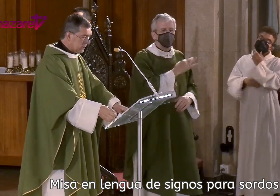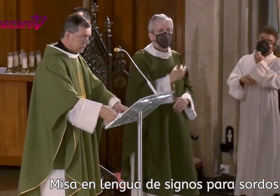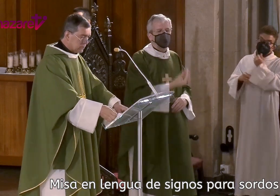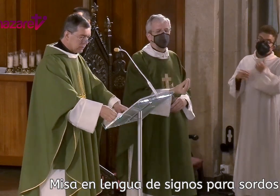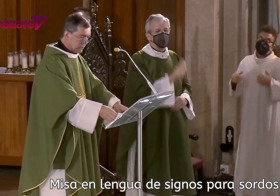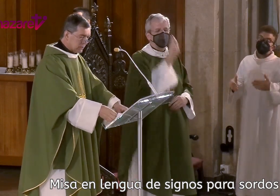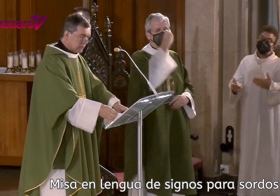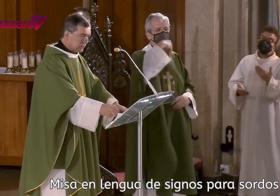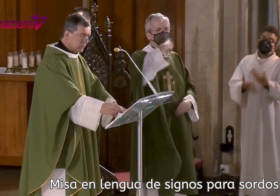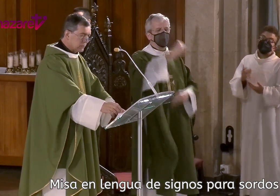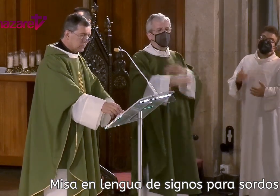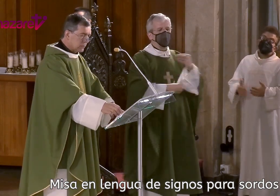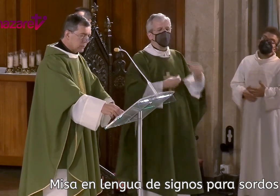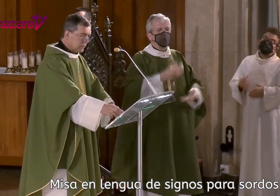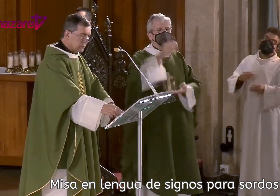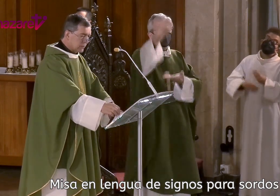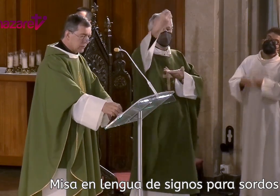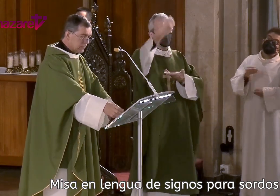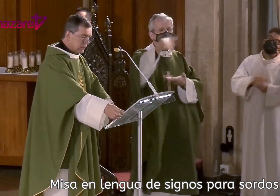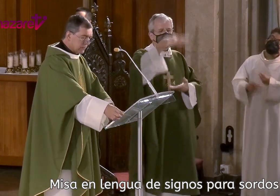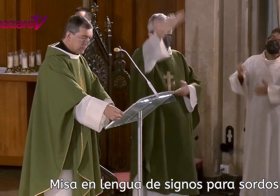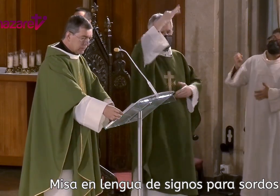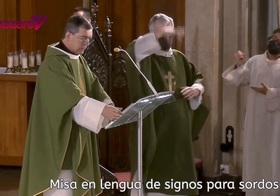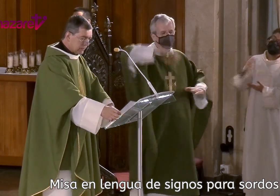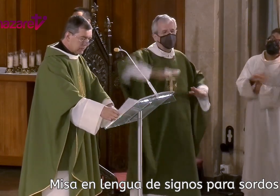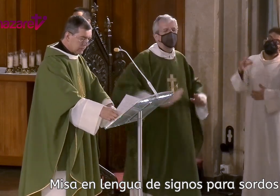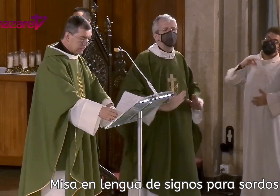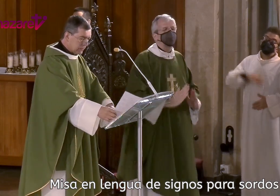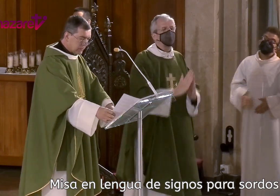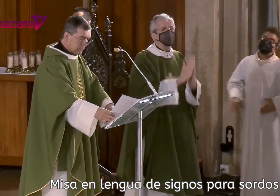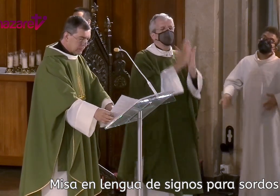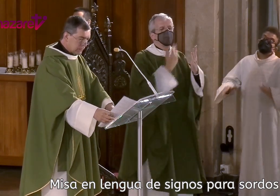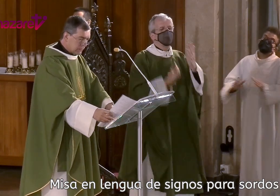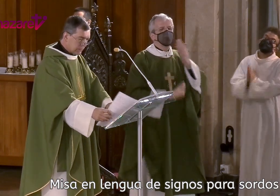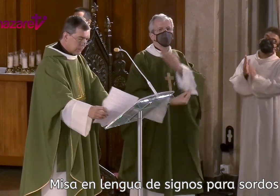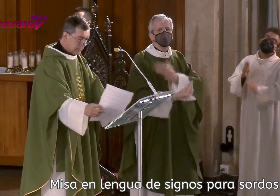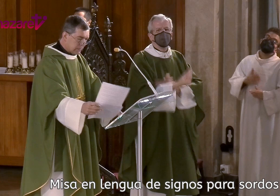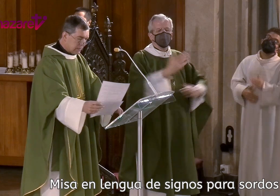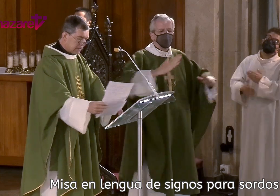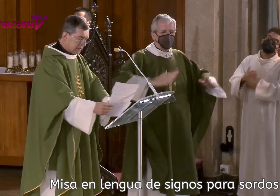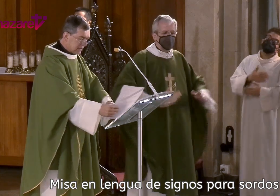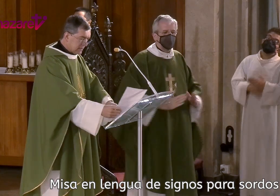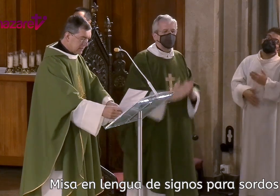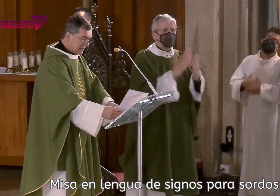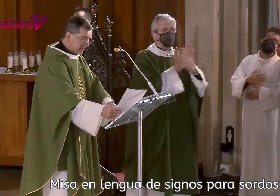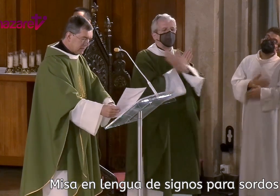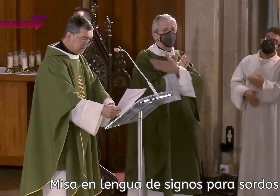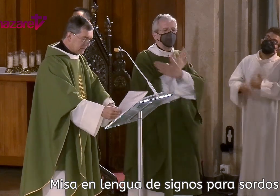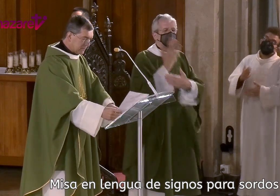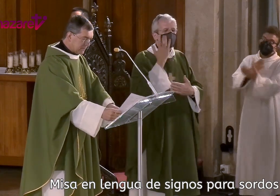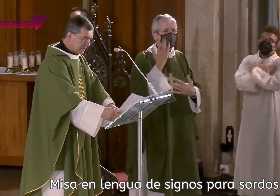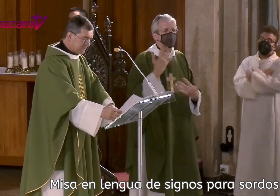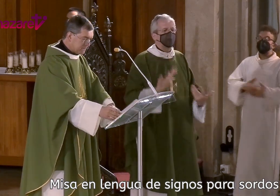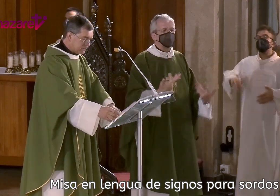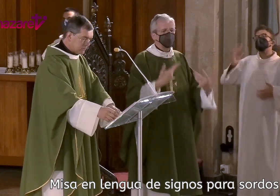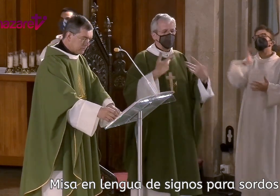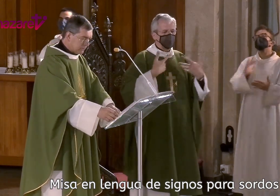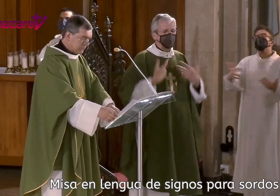nuestro Señor, que fue concebido por obra y gracia del Espíritu Santo. Nació de Santa María Virgen, padeció